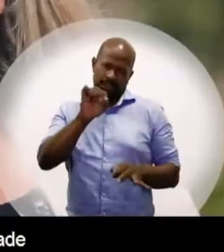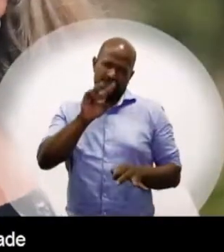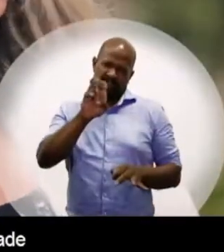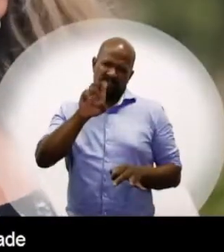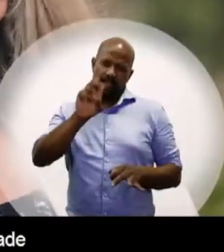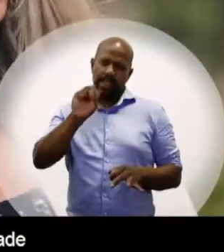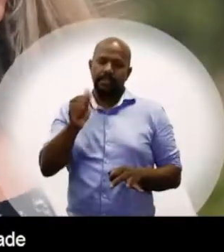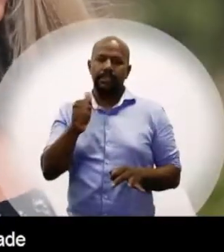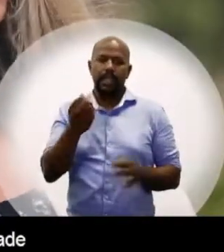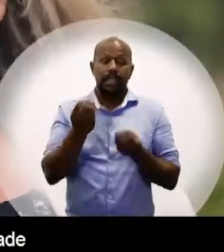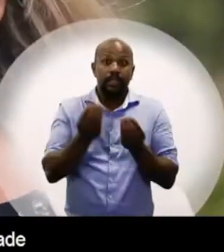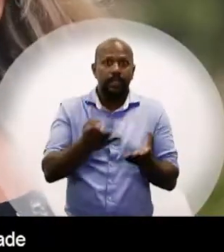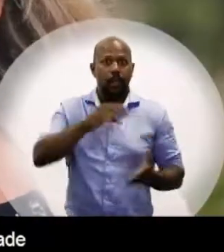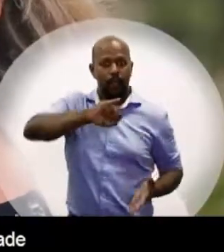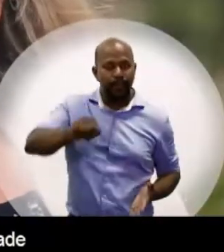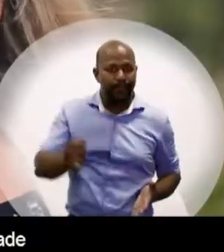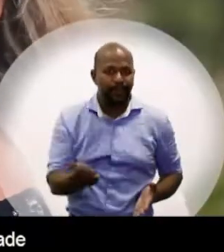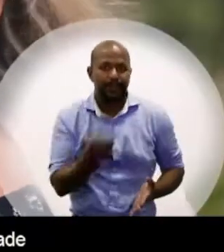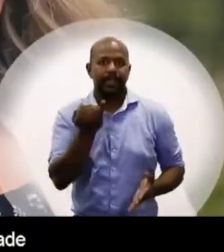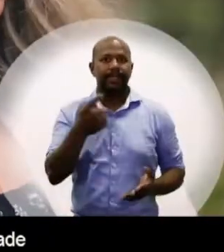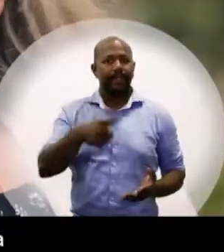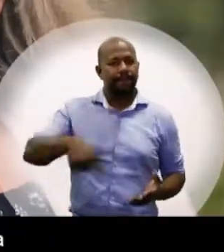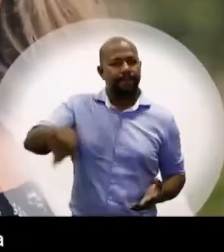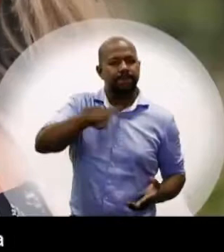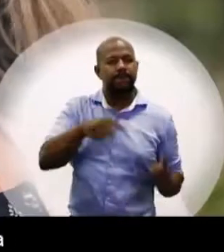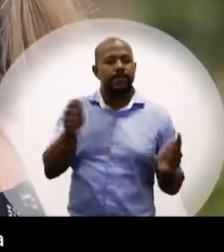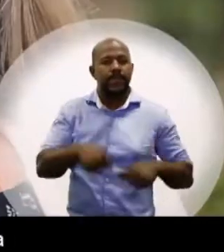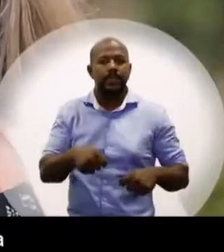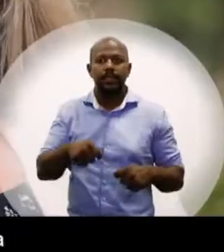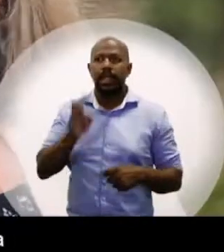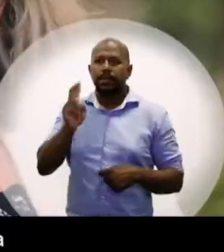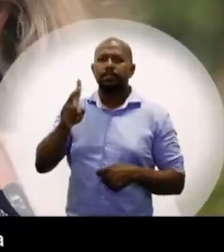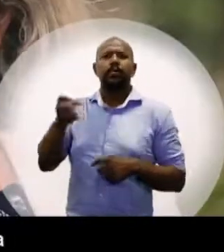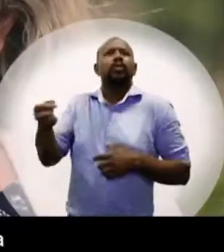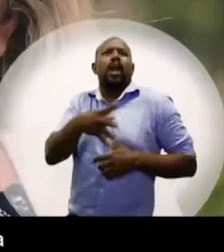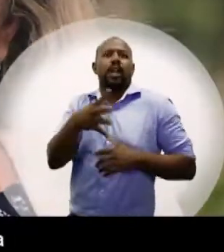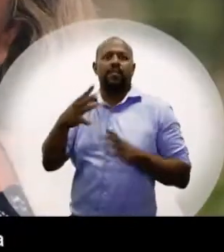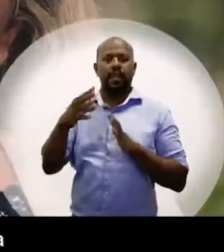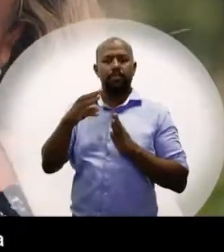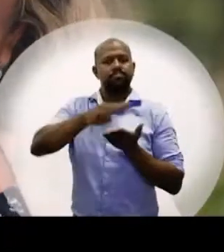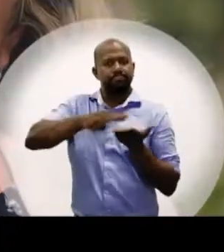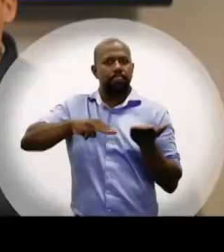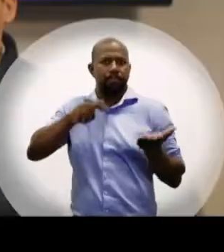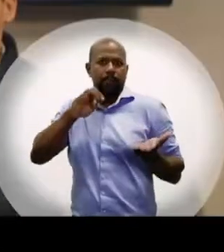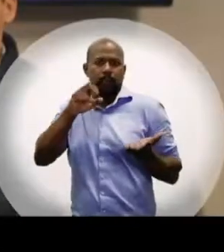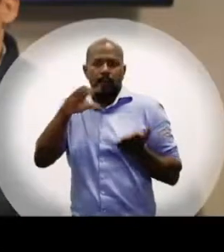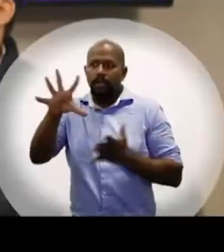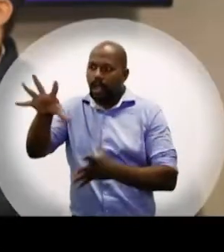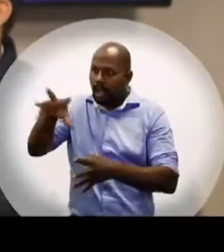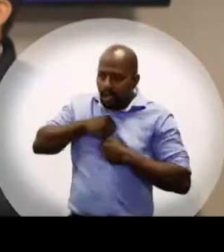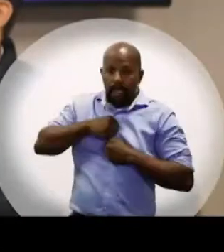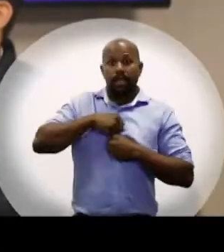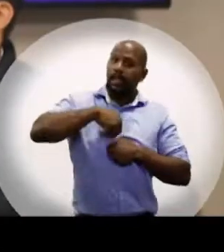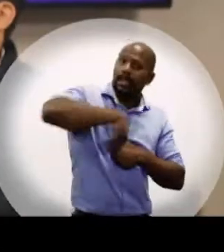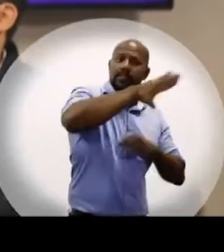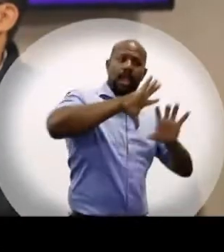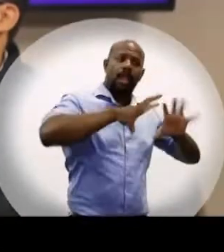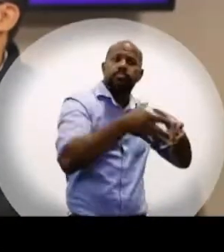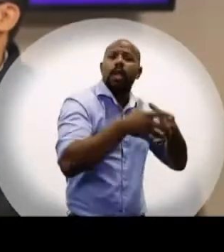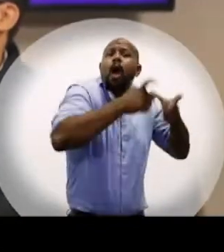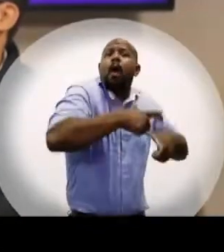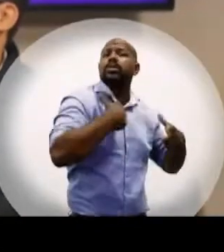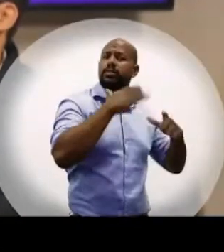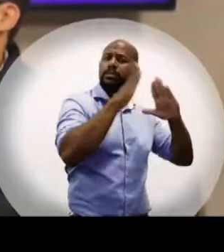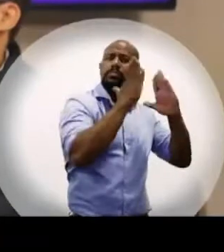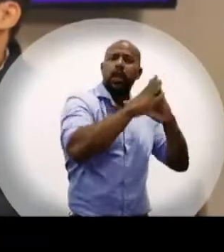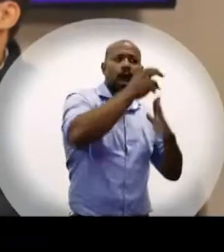ele trouxe uma oportunidade para a gente poder estar levando essa nova metodologia para o nosso município, para